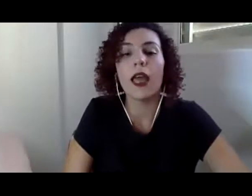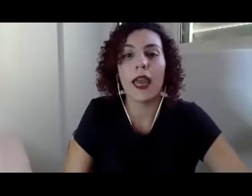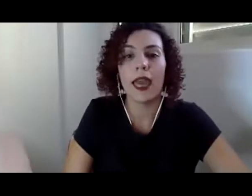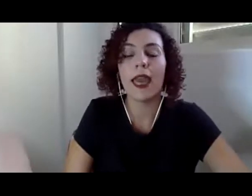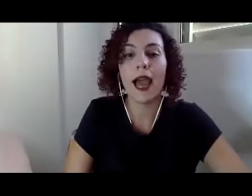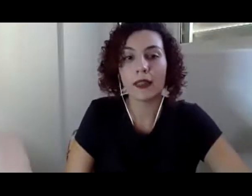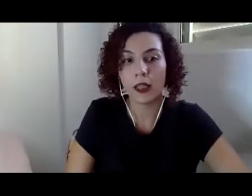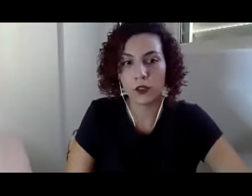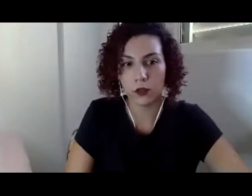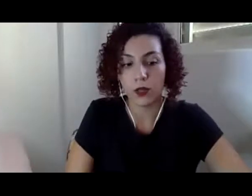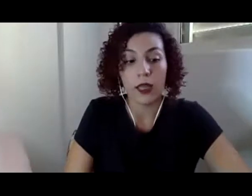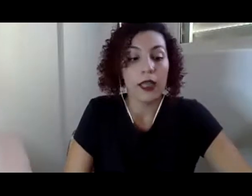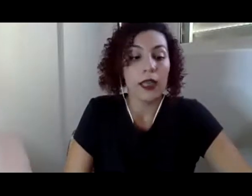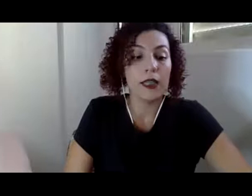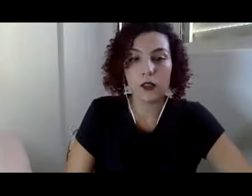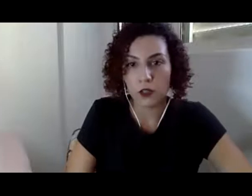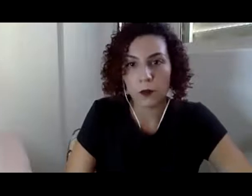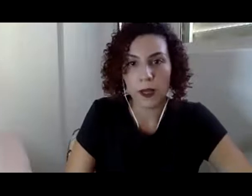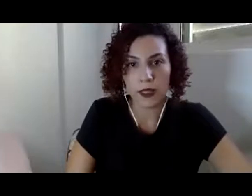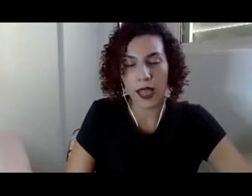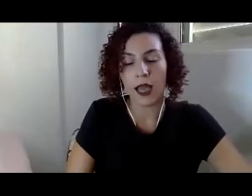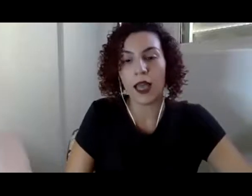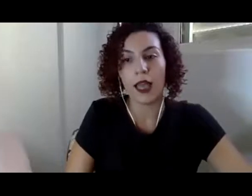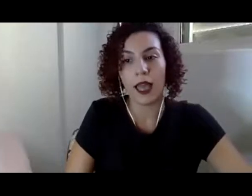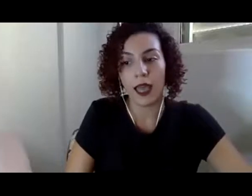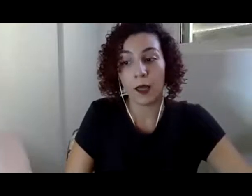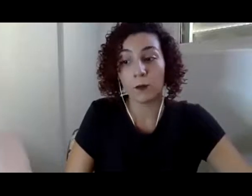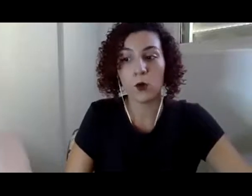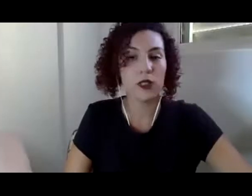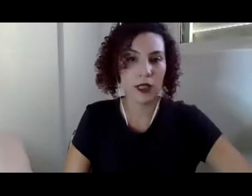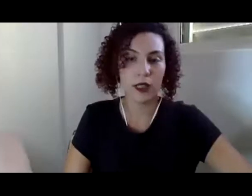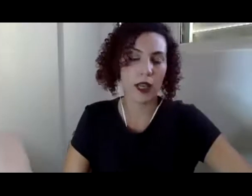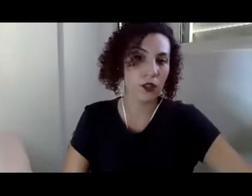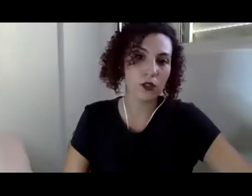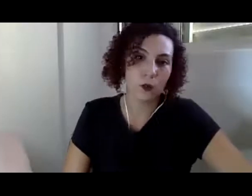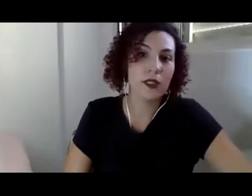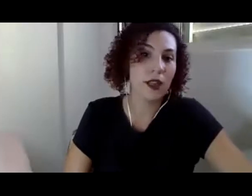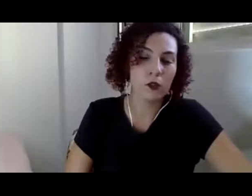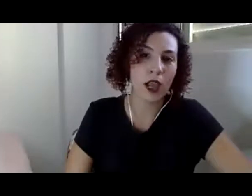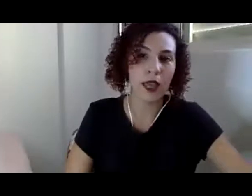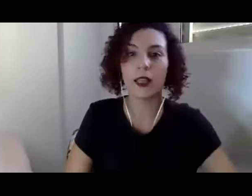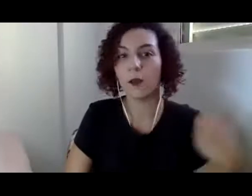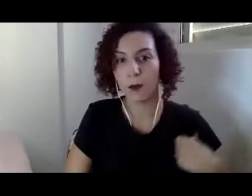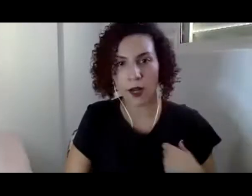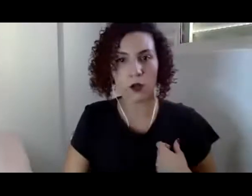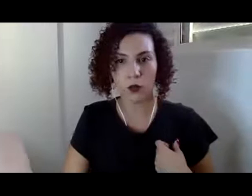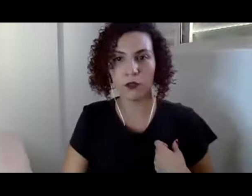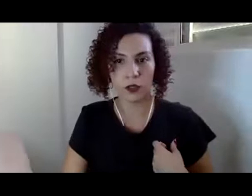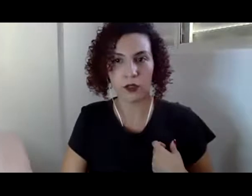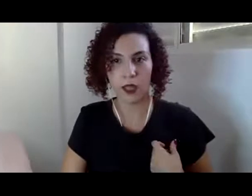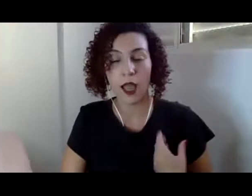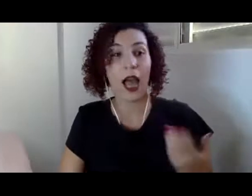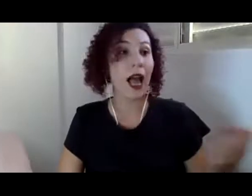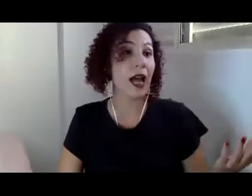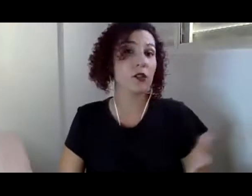totalmente atendido. E se a gente for pensar, buzina, né, gente, não é sinal de alerta nem para nós